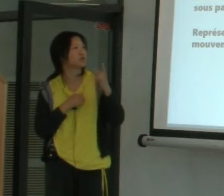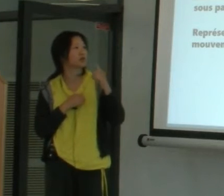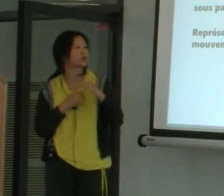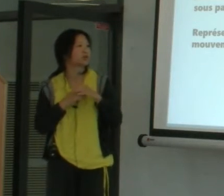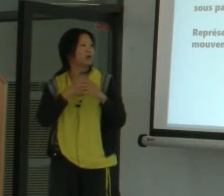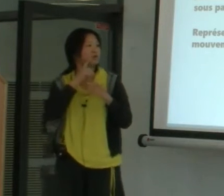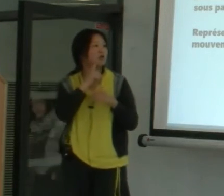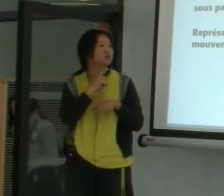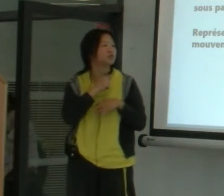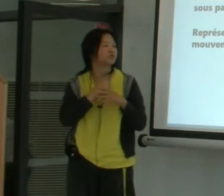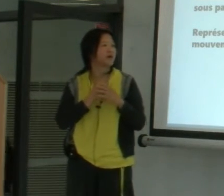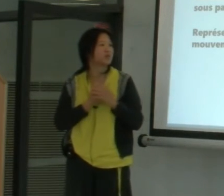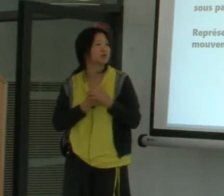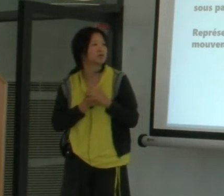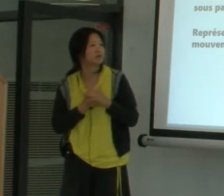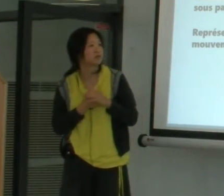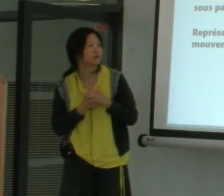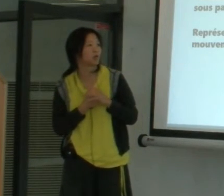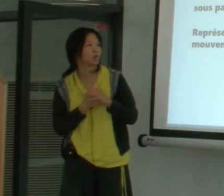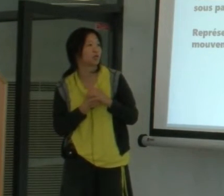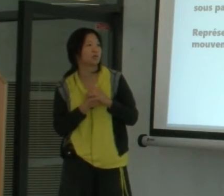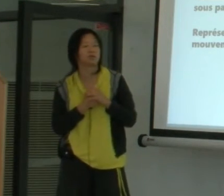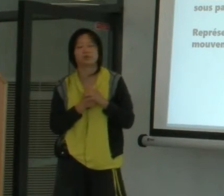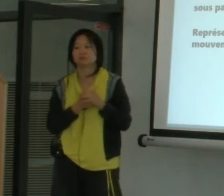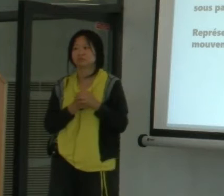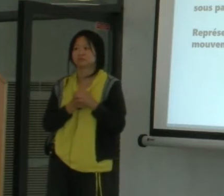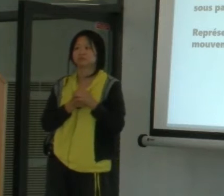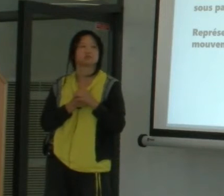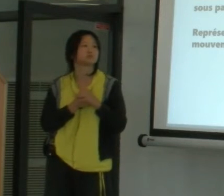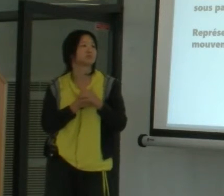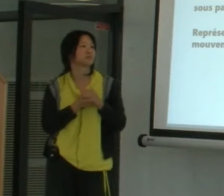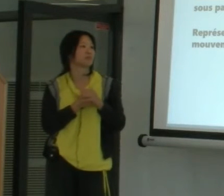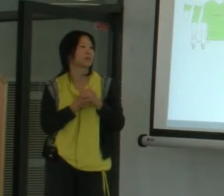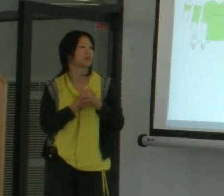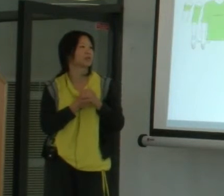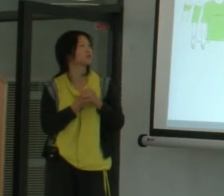Donc ça pourrait être un homme, une femme, un robot.